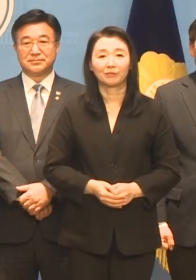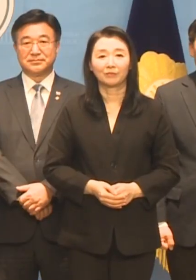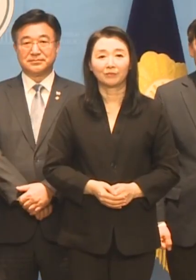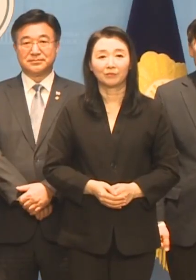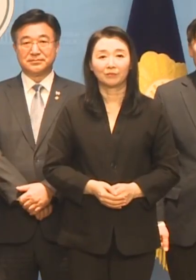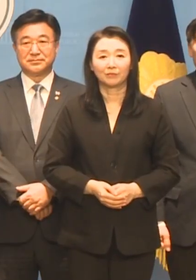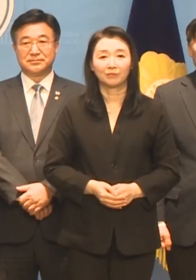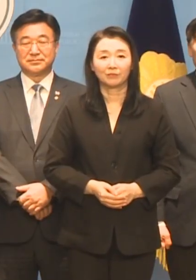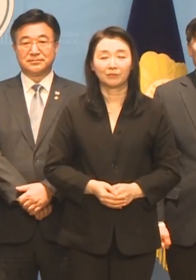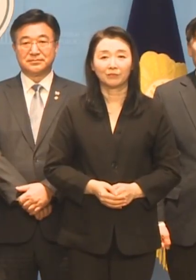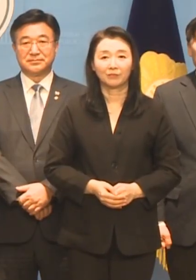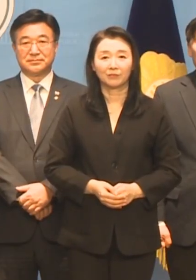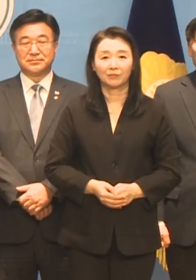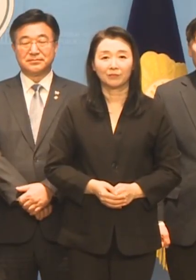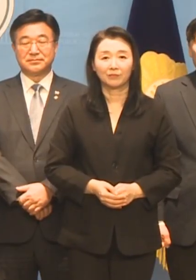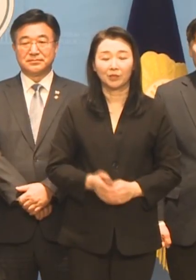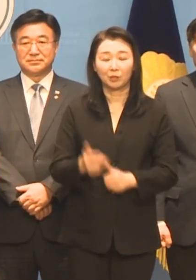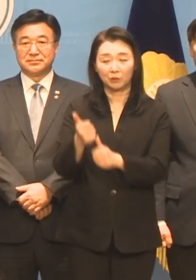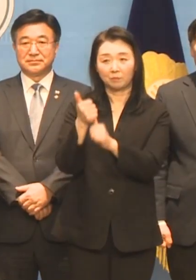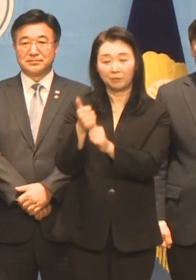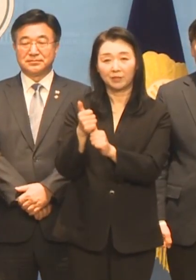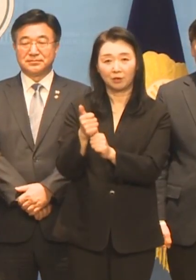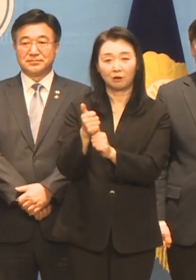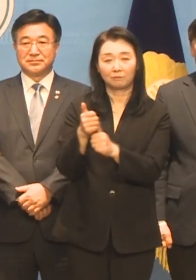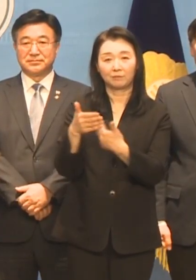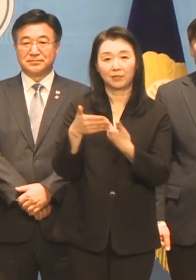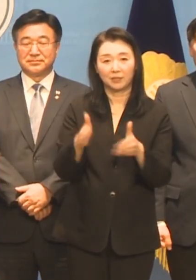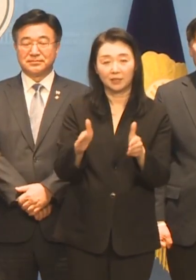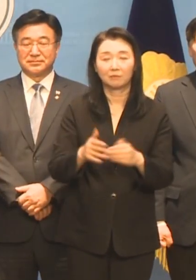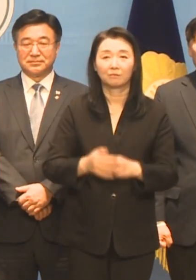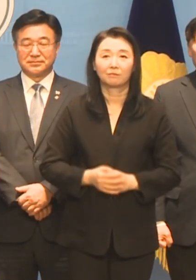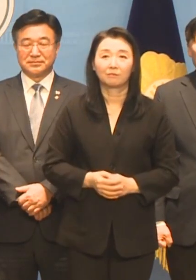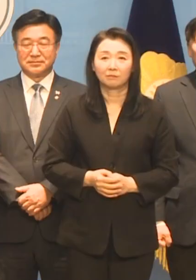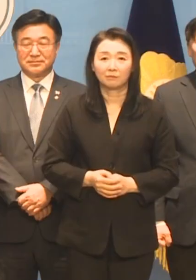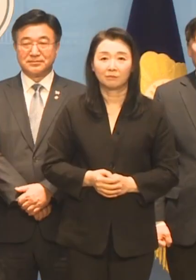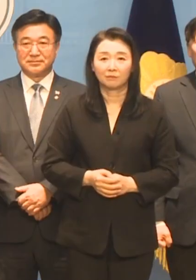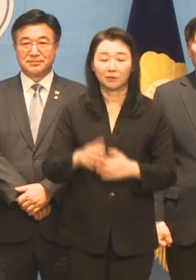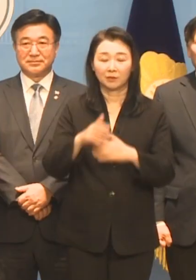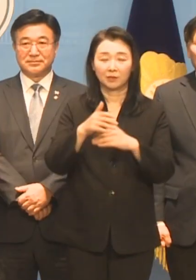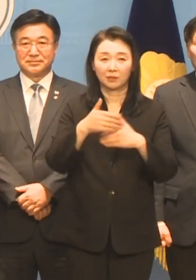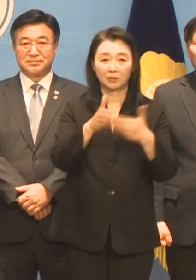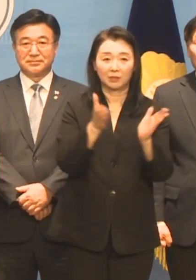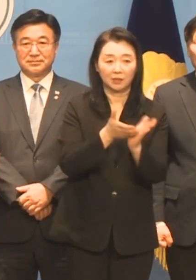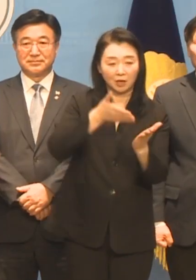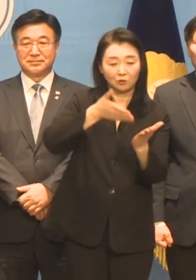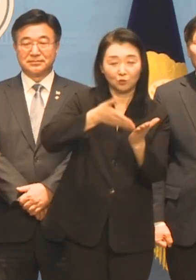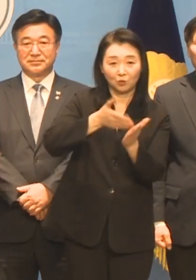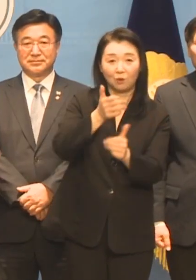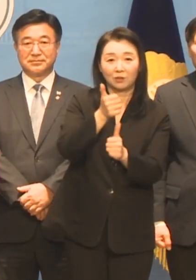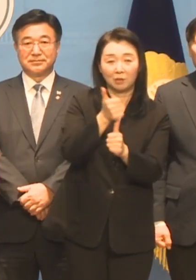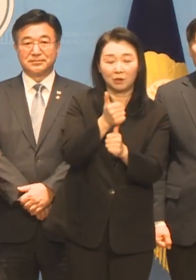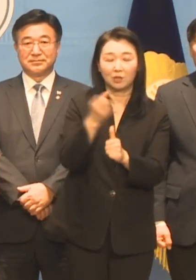네, 이번에 비서실 당 수석대변인 그리고 지금까지 얼마 전까지 대표 비서실장을